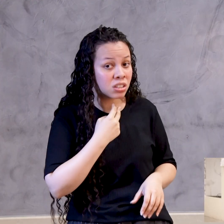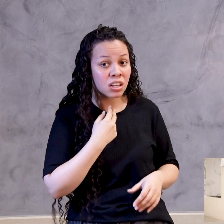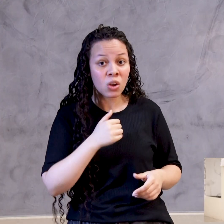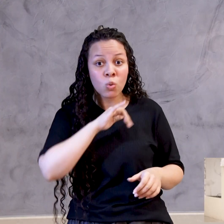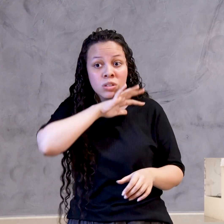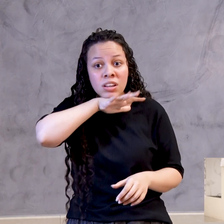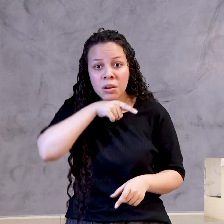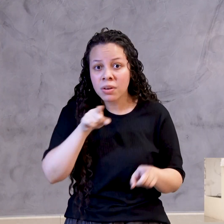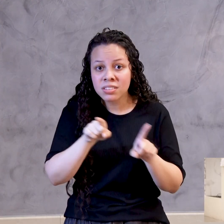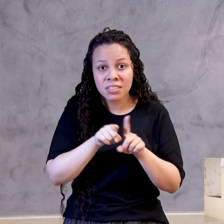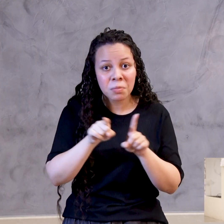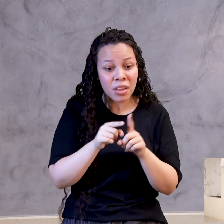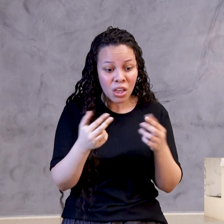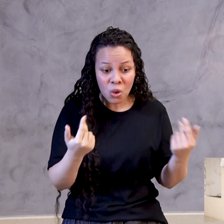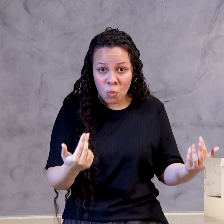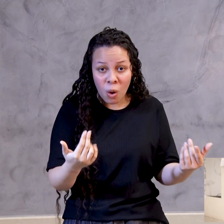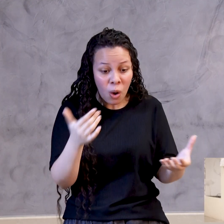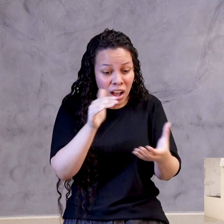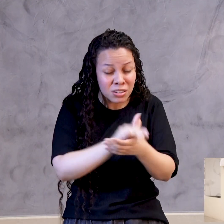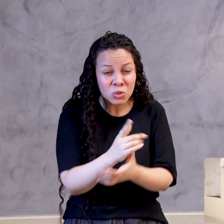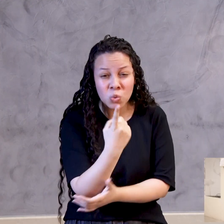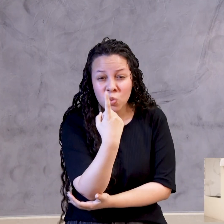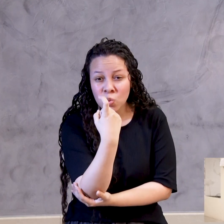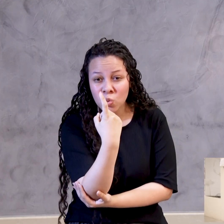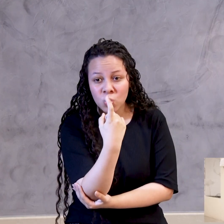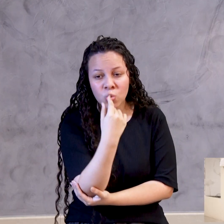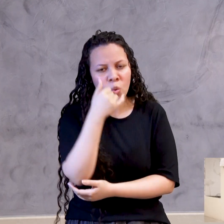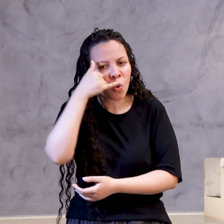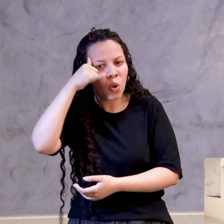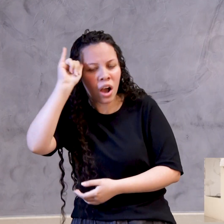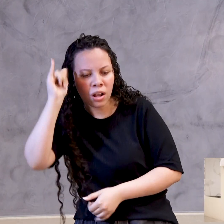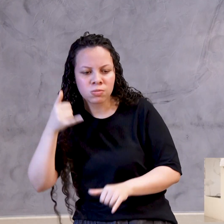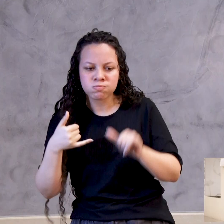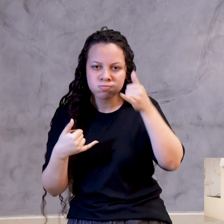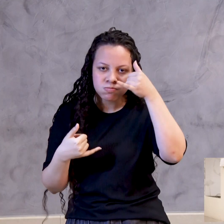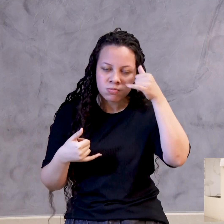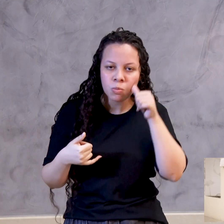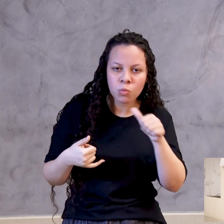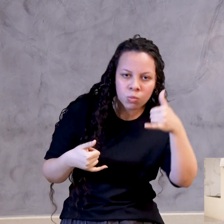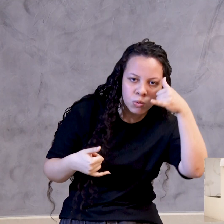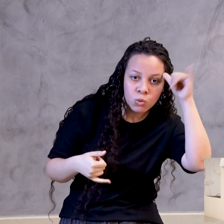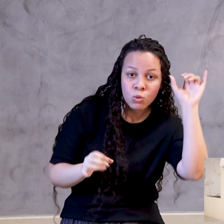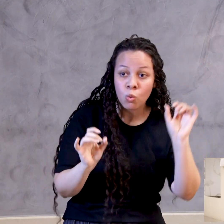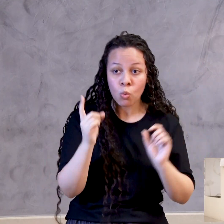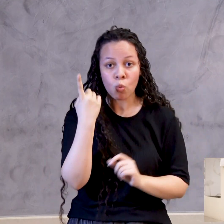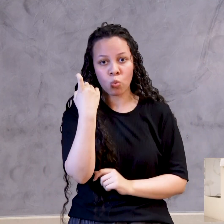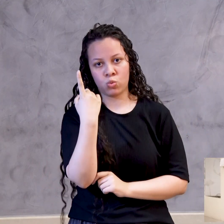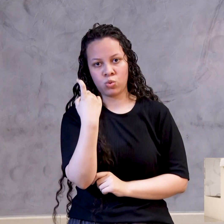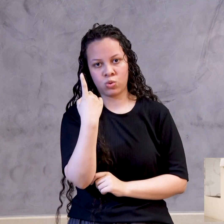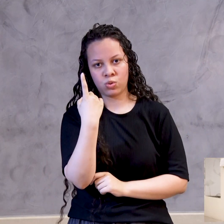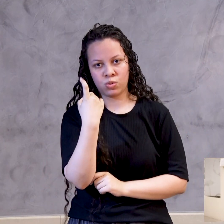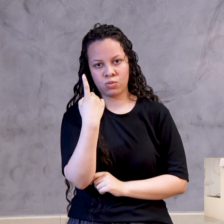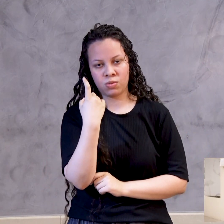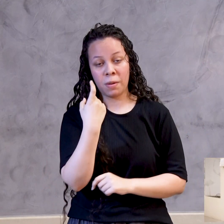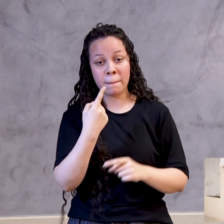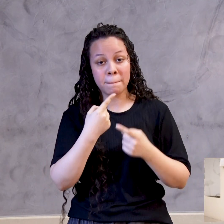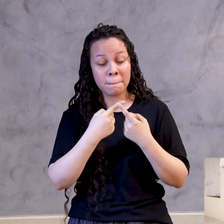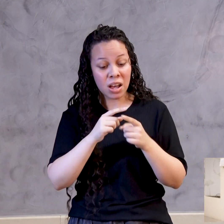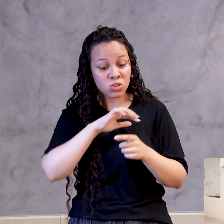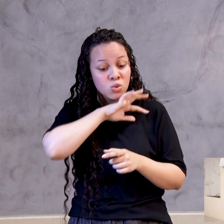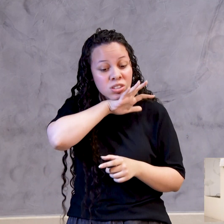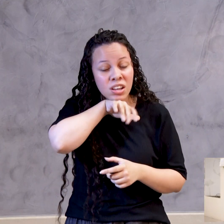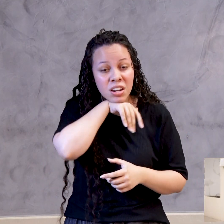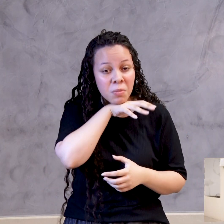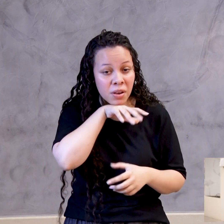animais. Um touro, uma vaca. Um galo, uma galinha. Mas a criação caiu por quem